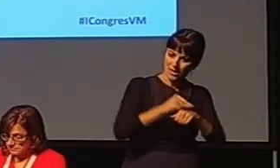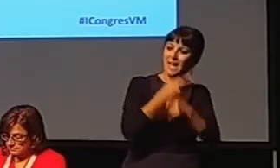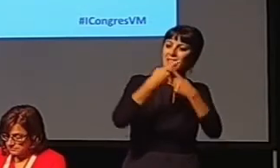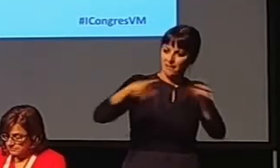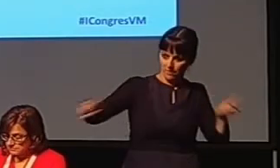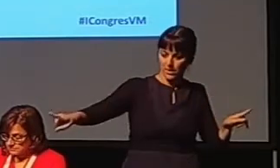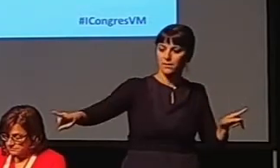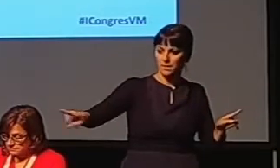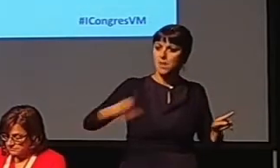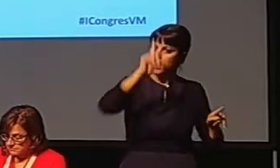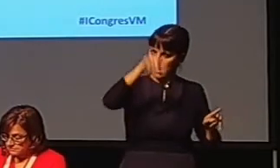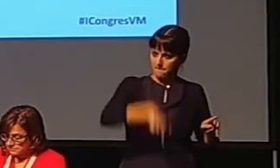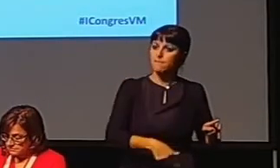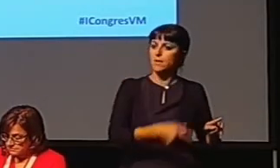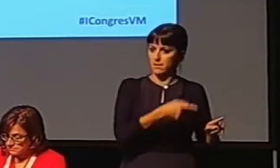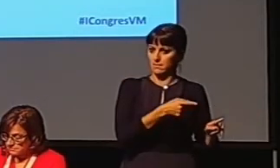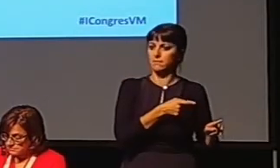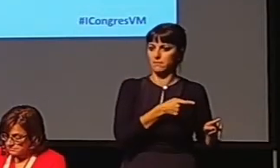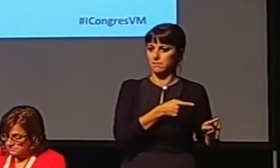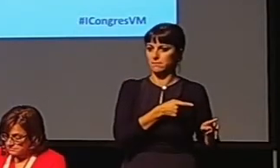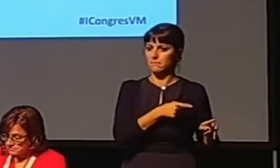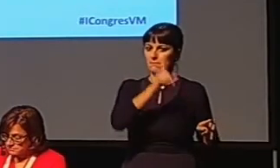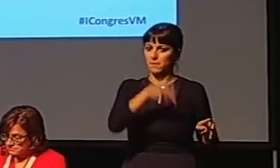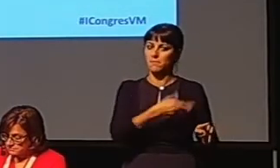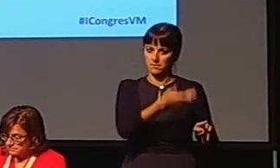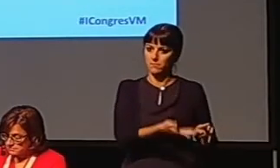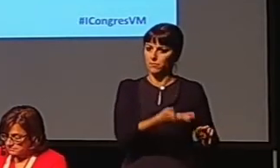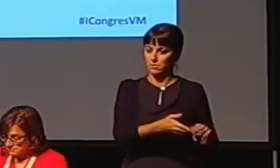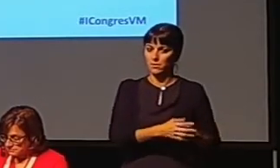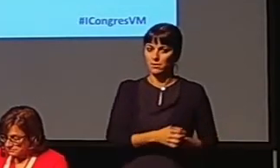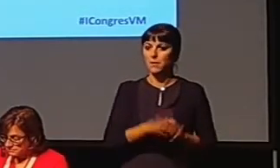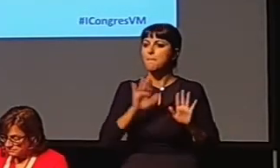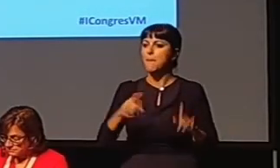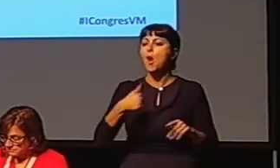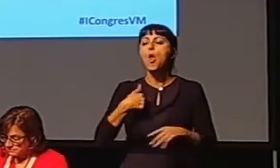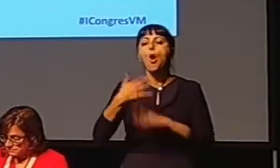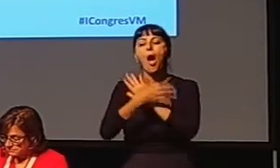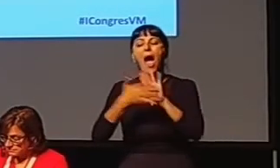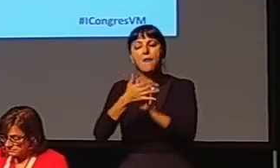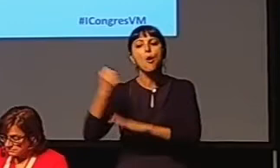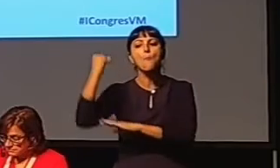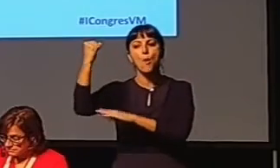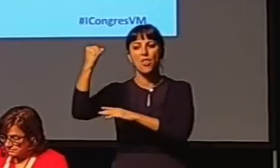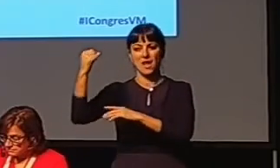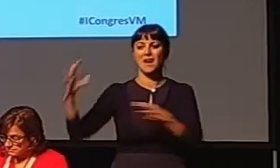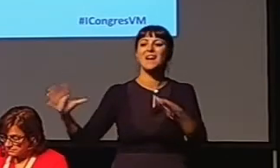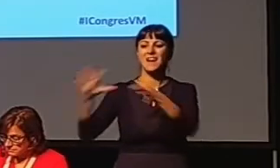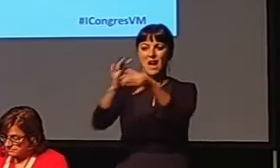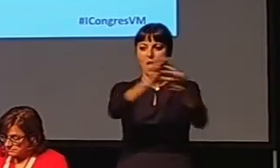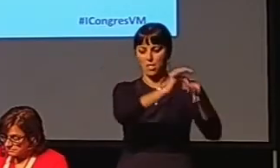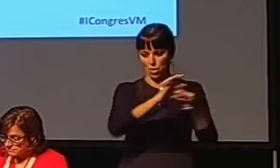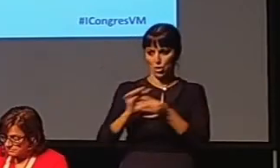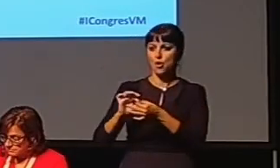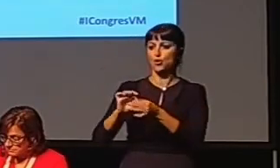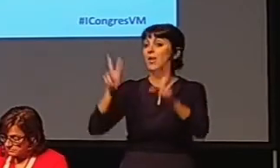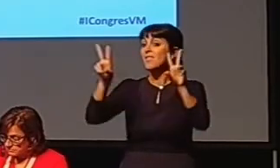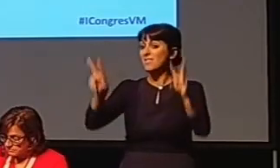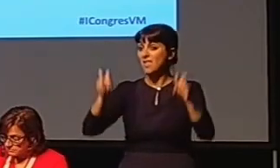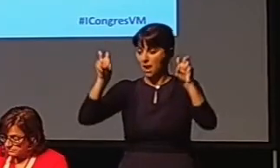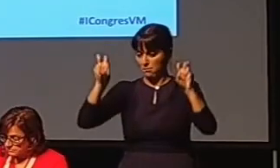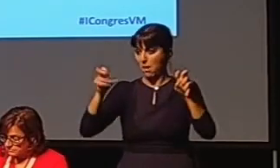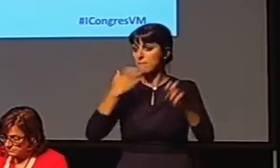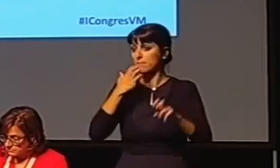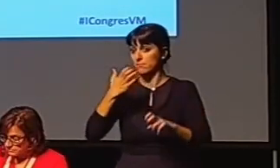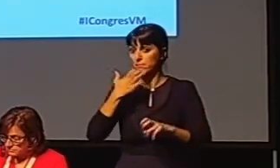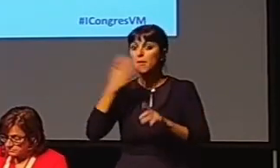que també és en el lloc, vale? Perquè estem parlant de relacions de poder. Perquè la segona cosa més important amb el tema de la violència sexual que té